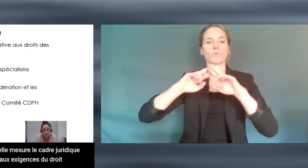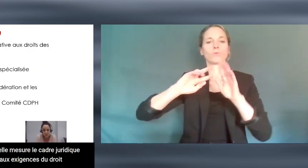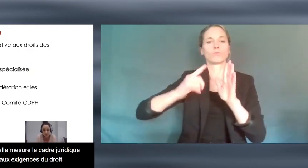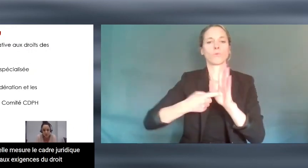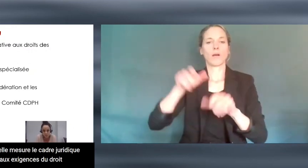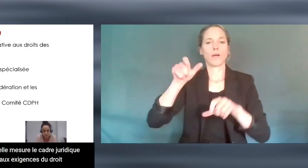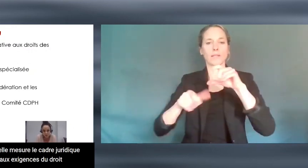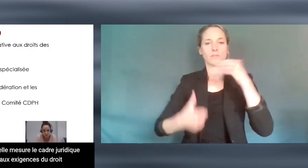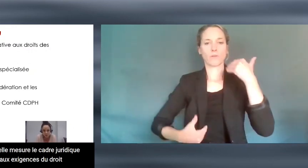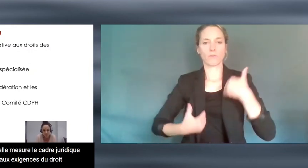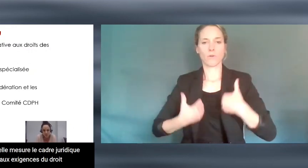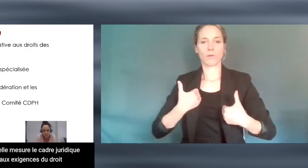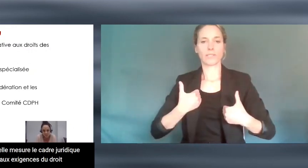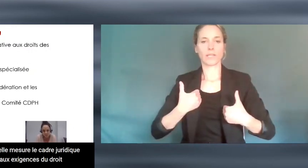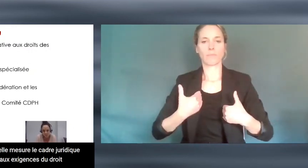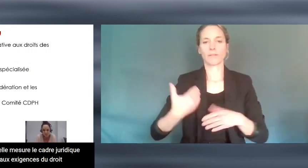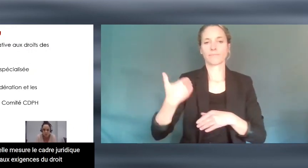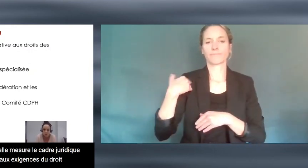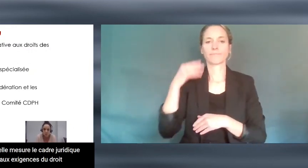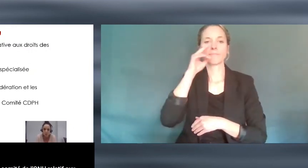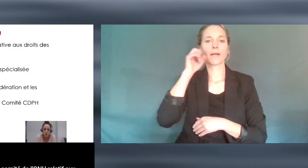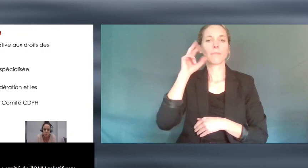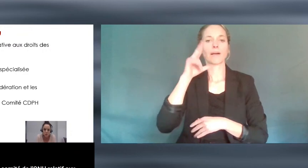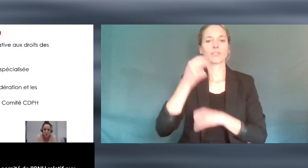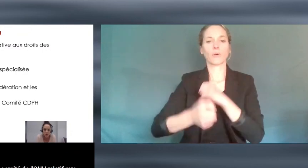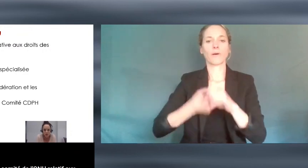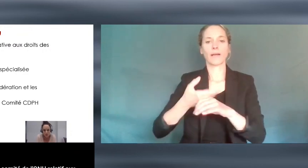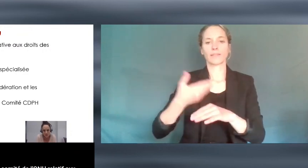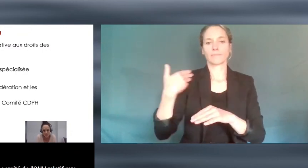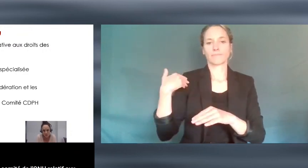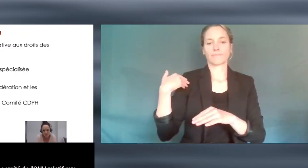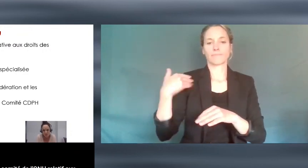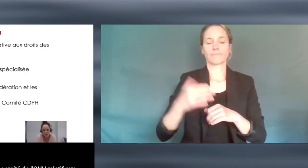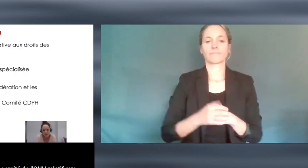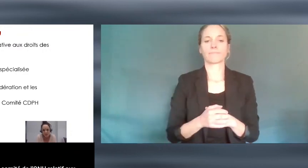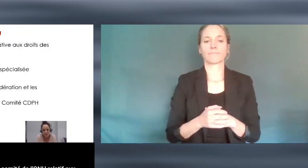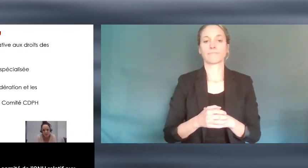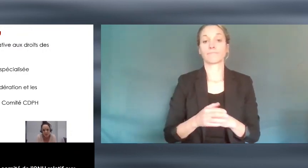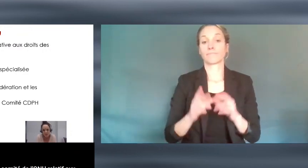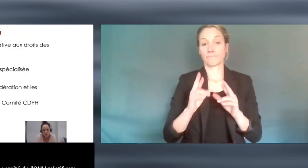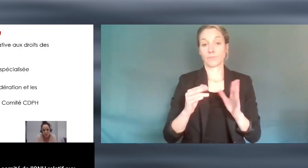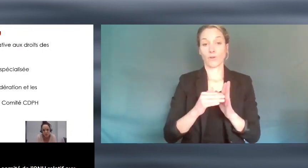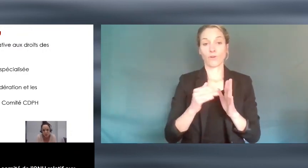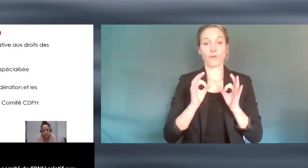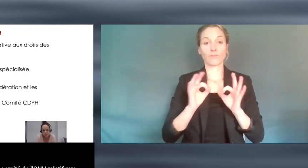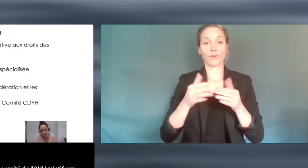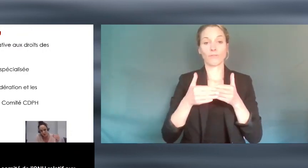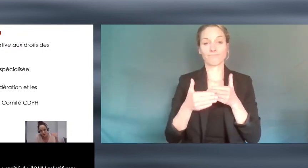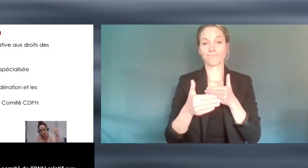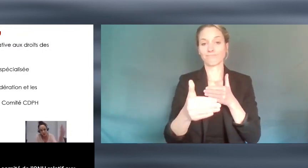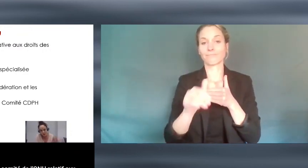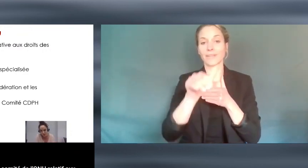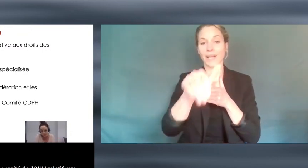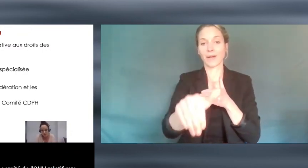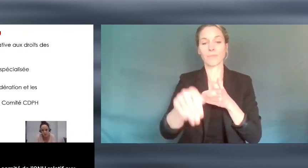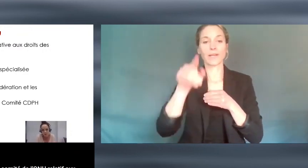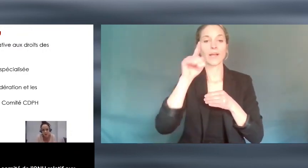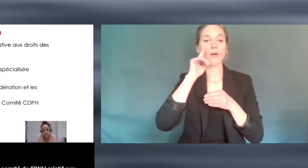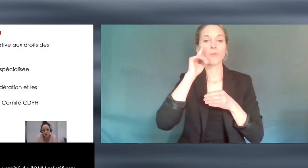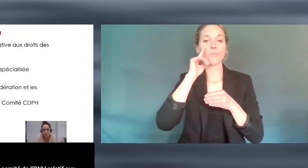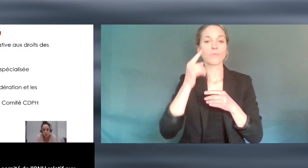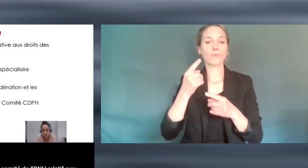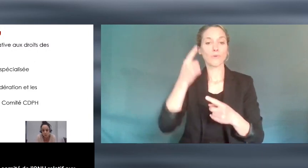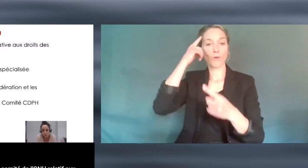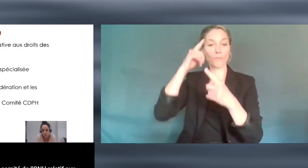handicapées au printemps de cette année. Nous aurons encore du temps, je l'espère, après, pour faire un regard vers l'avant, de